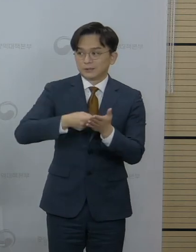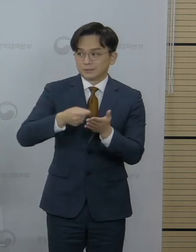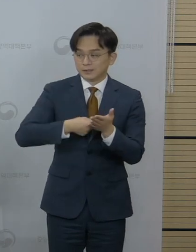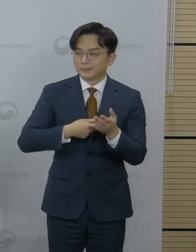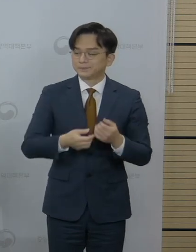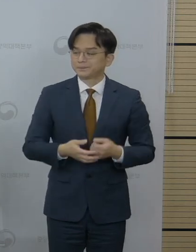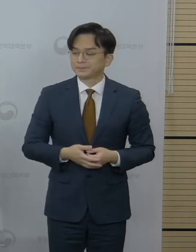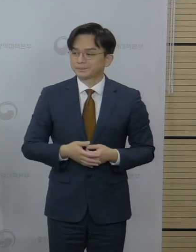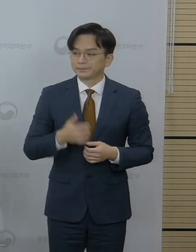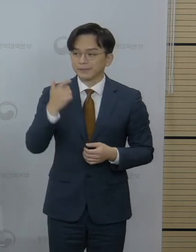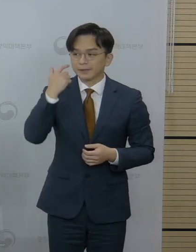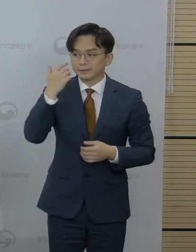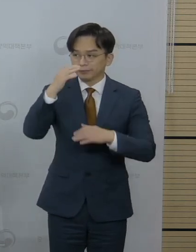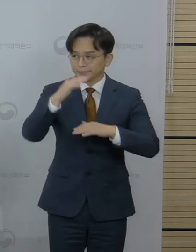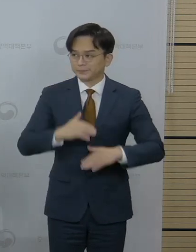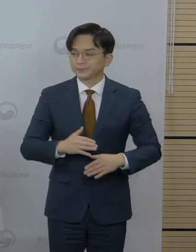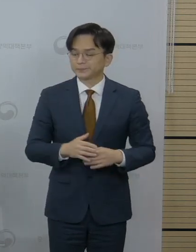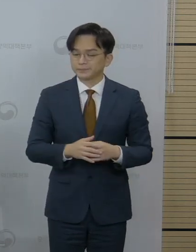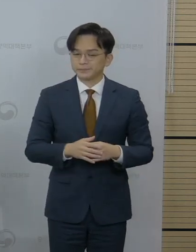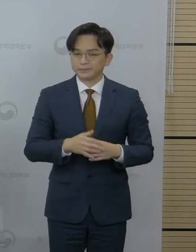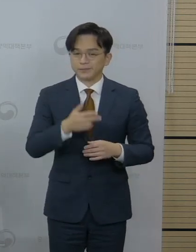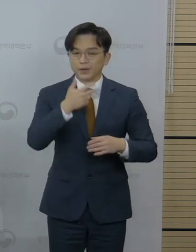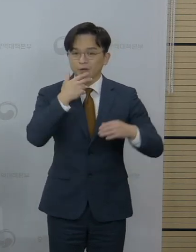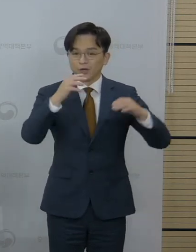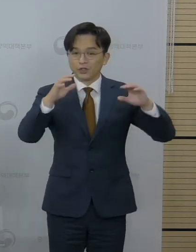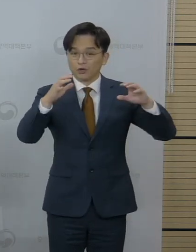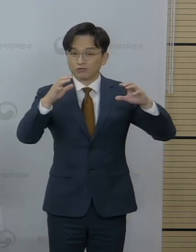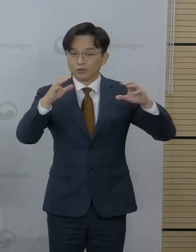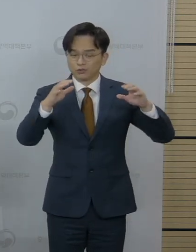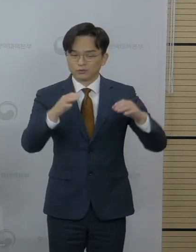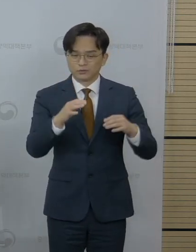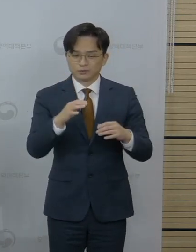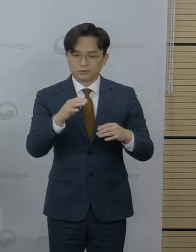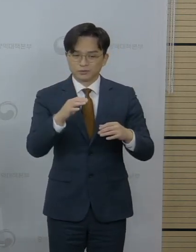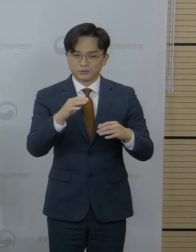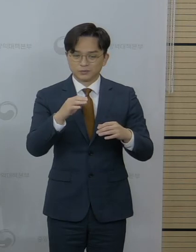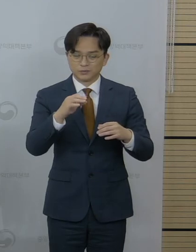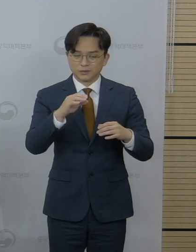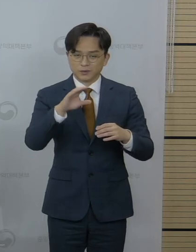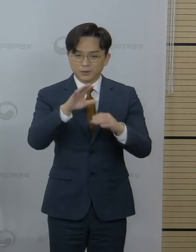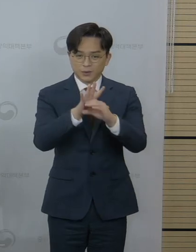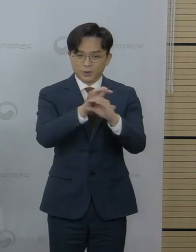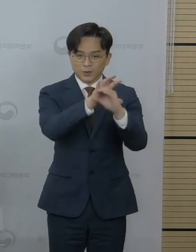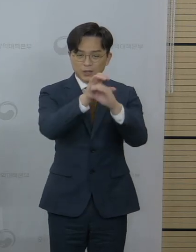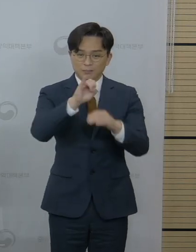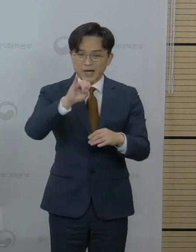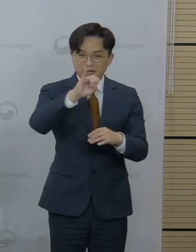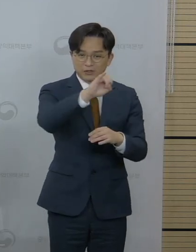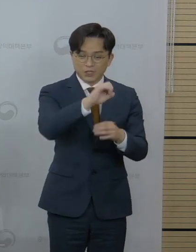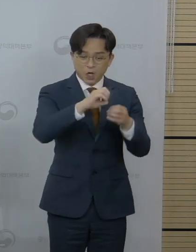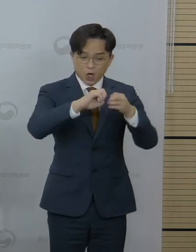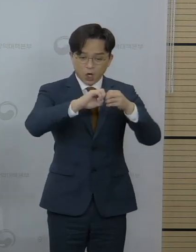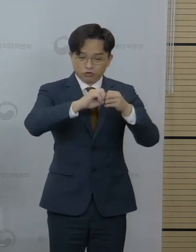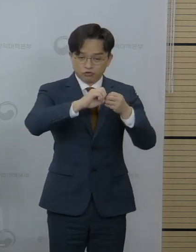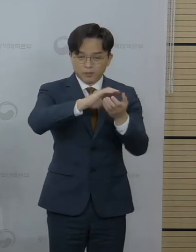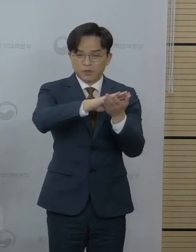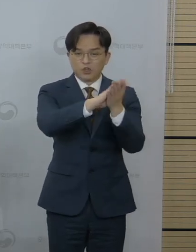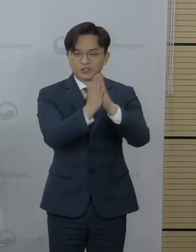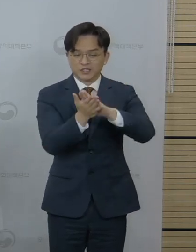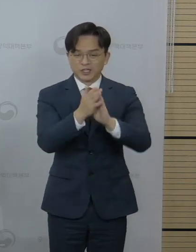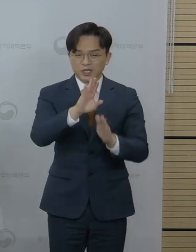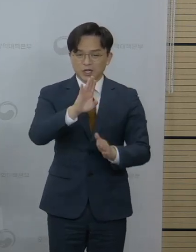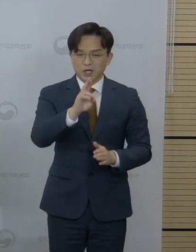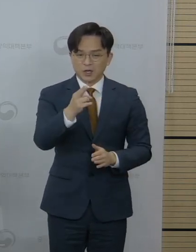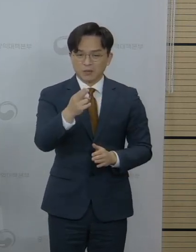영국에서 발생한 변이 바이러스는 어린이도 쉽게 감염될 수 있다는 분석이 있는데 근거가 있다고 보는지 궁금하다는